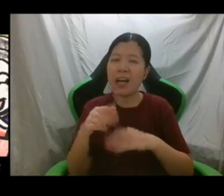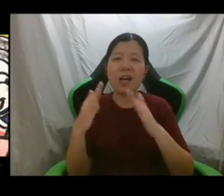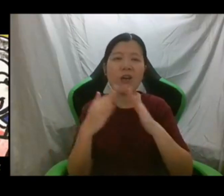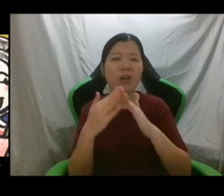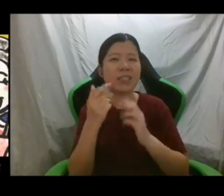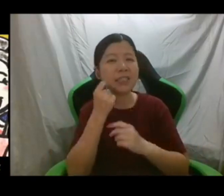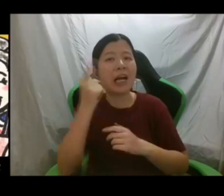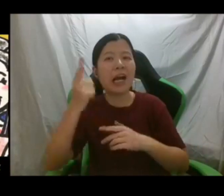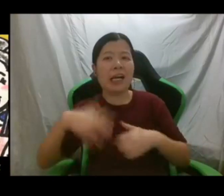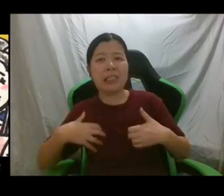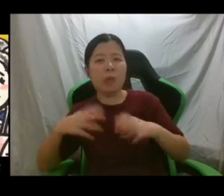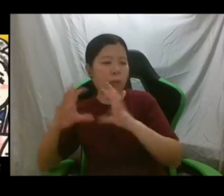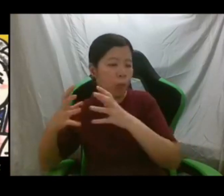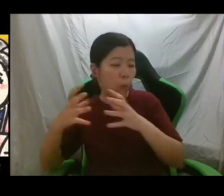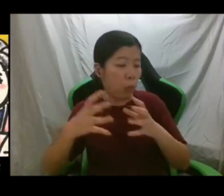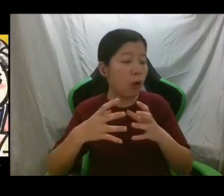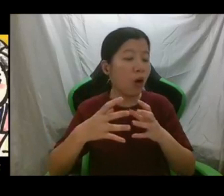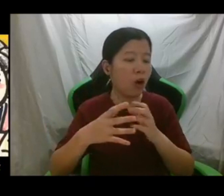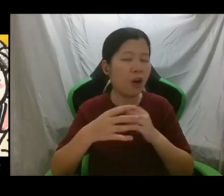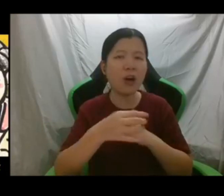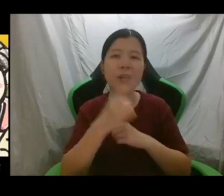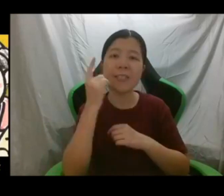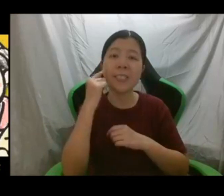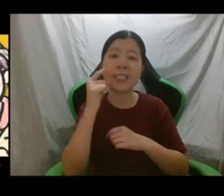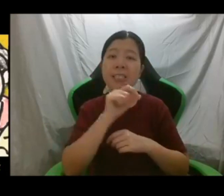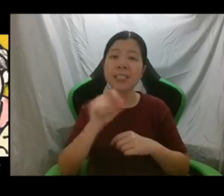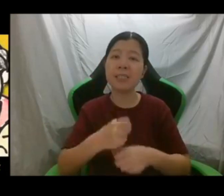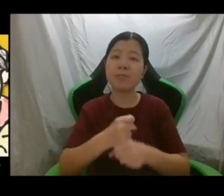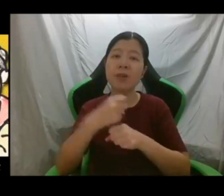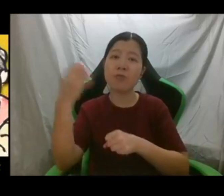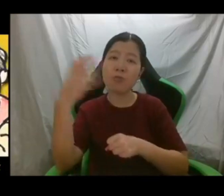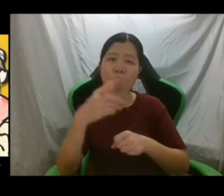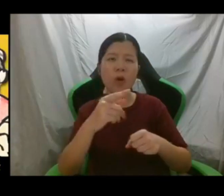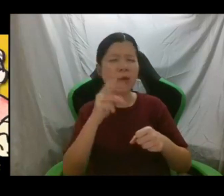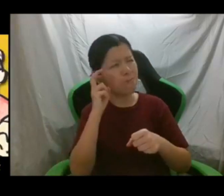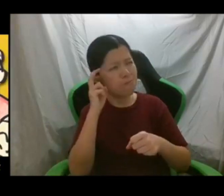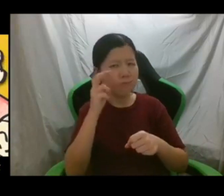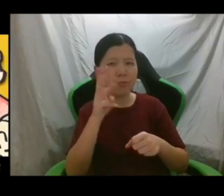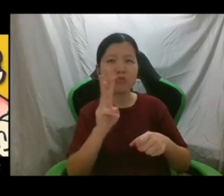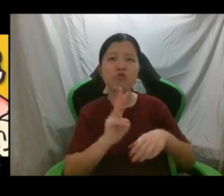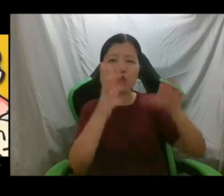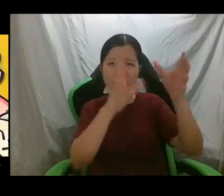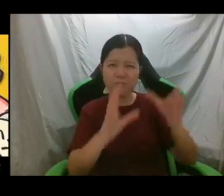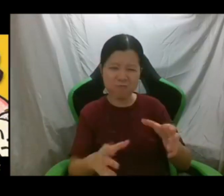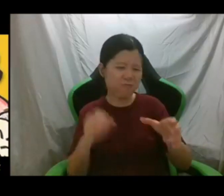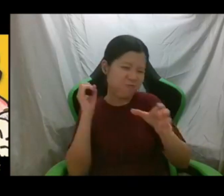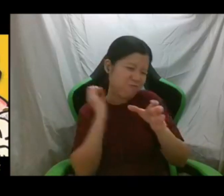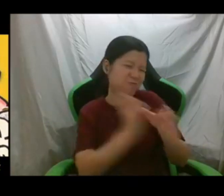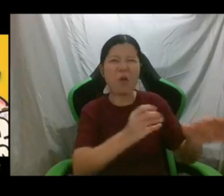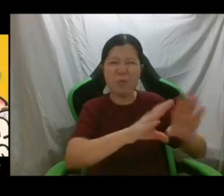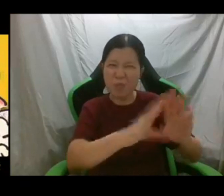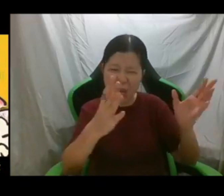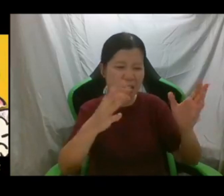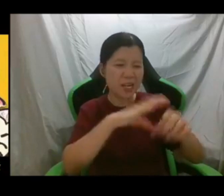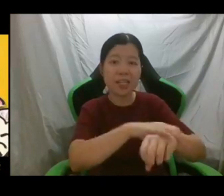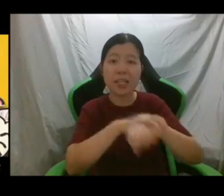啦，知道司馬光諗到整爛個水缸去救朋友，個個都讚佢係一個